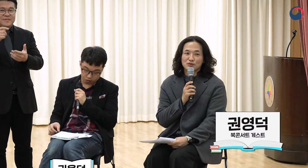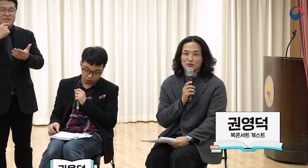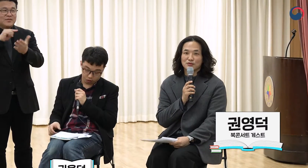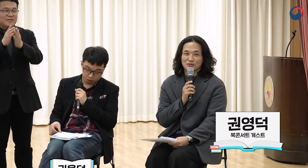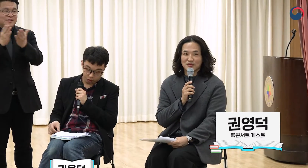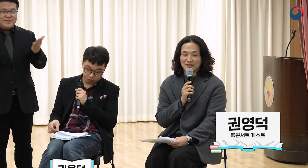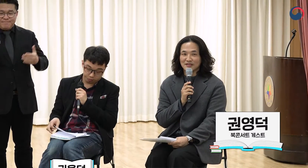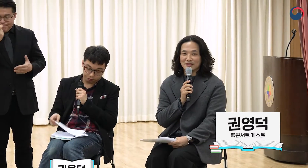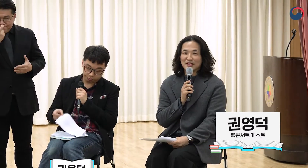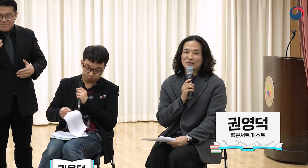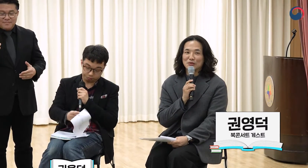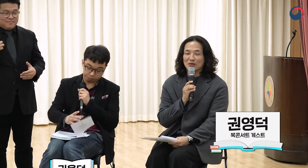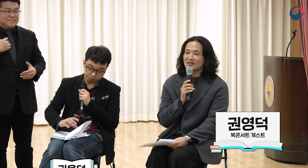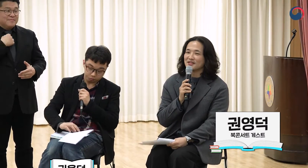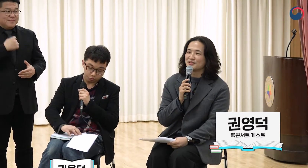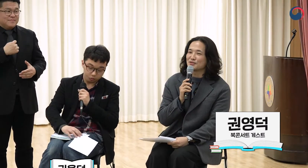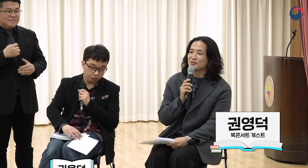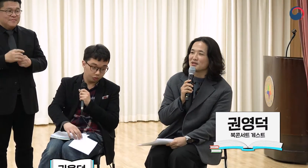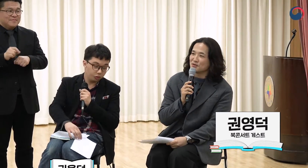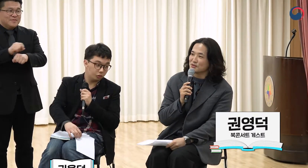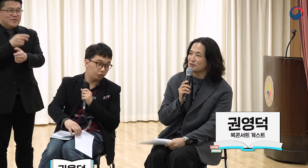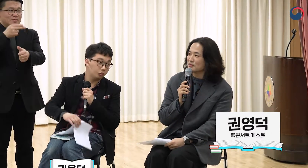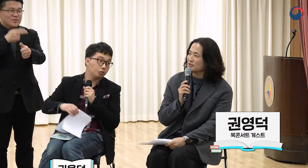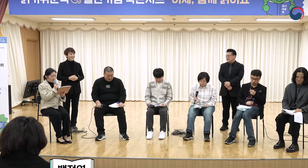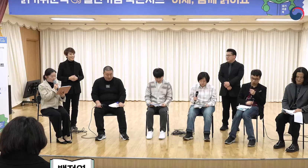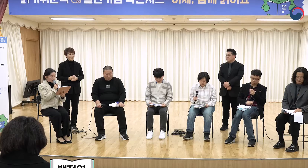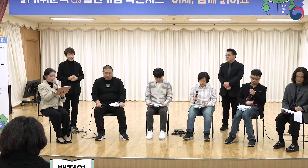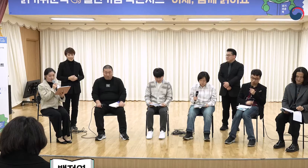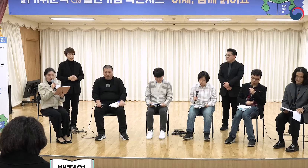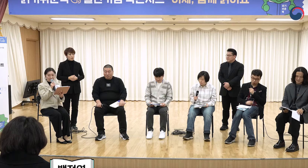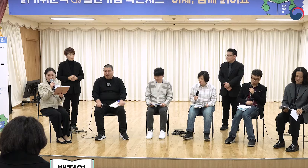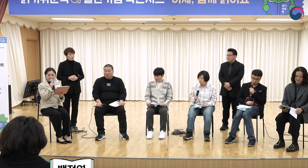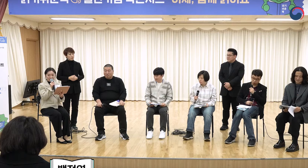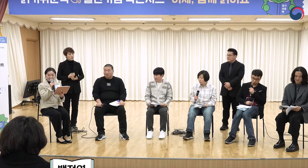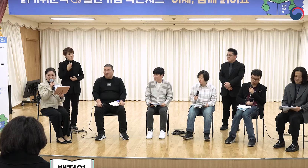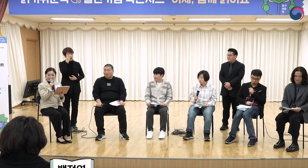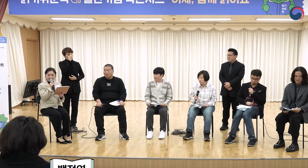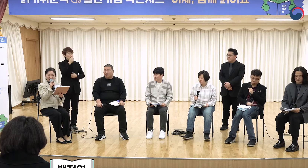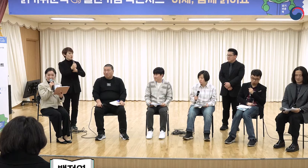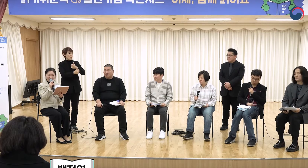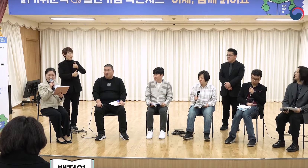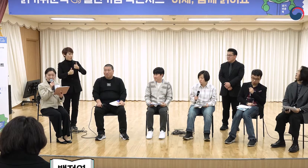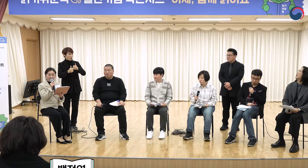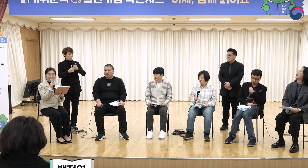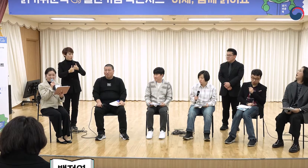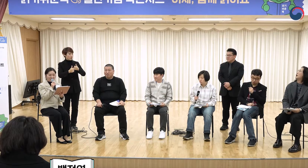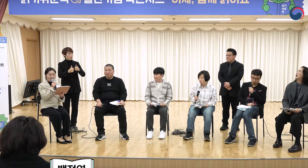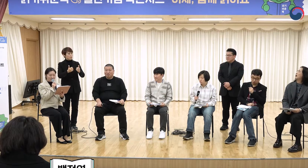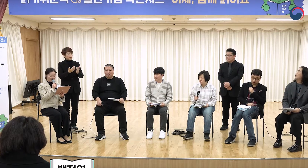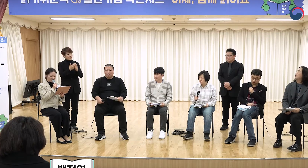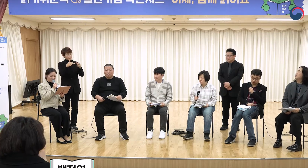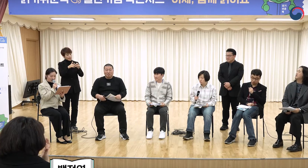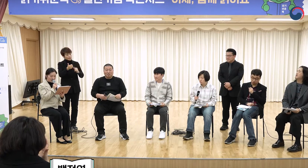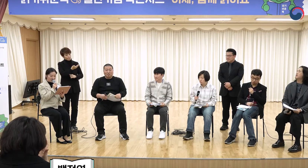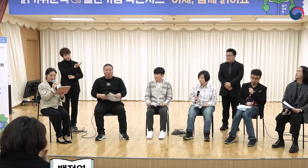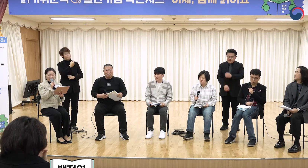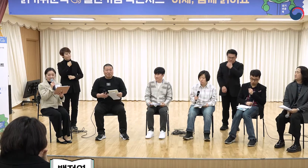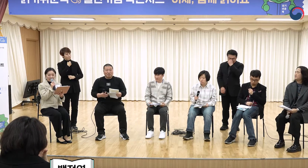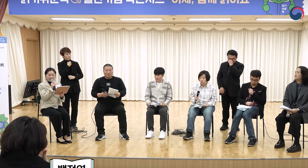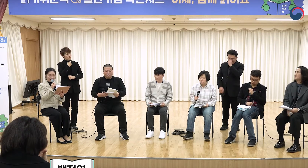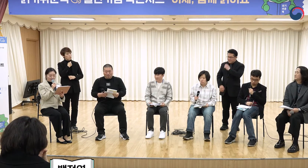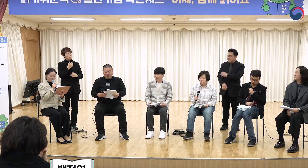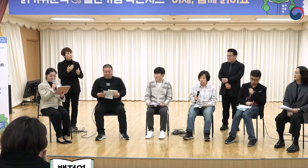책 감수를 했었던 특수교사 권영덕입니다. 먼저 감수위원이신 발달장애인 세 분께 질문을 드릴